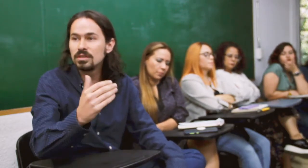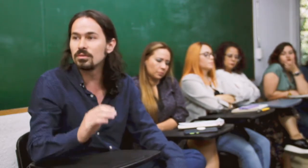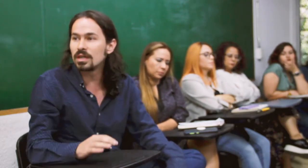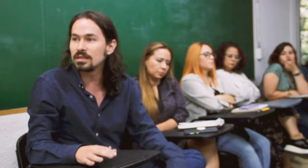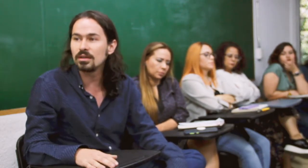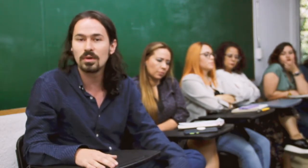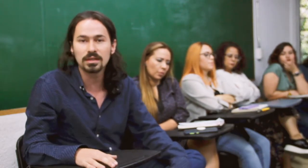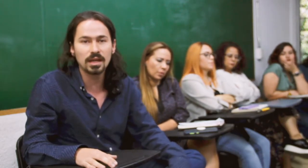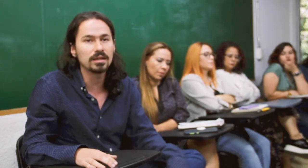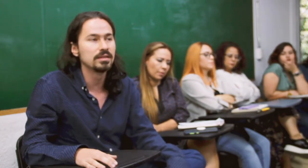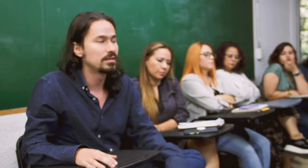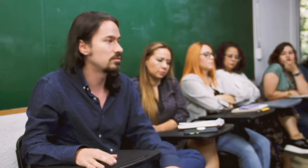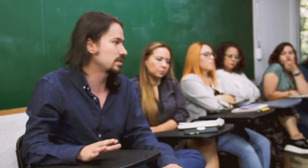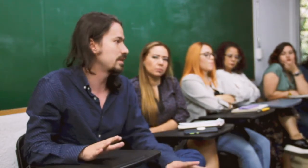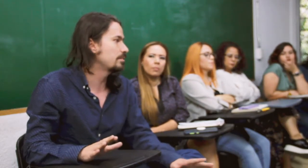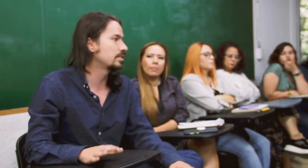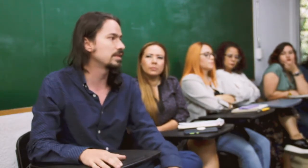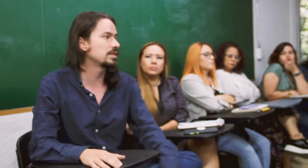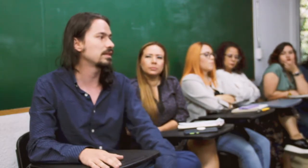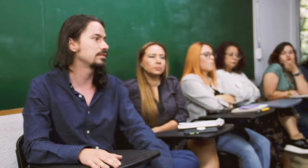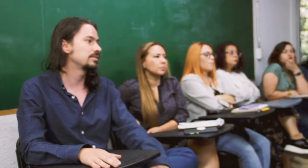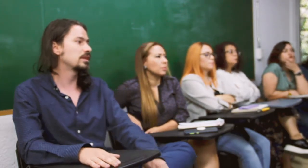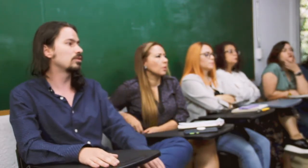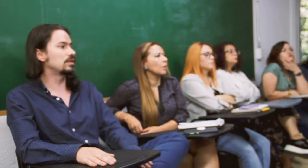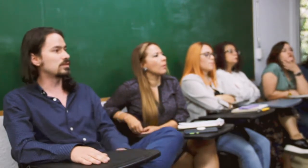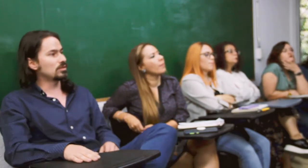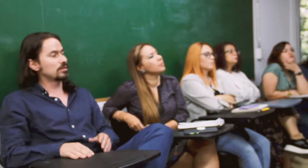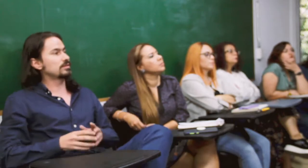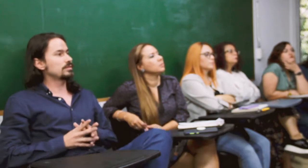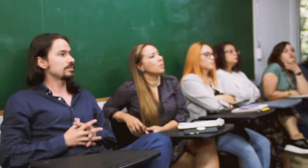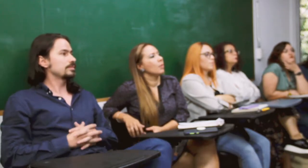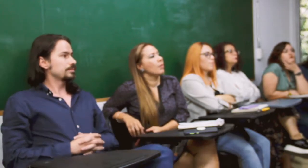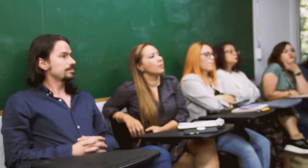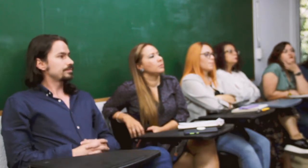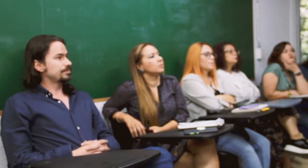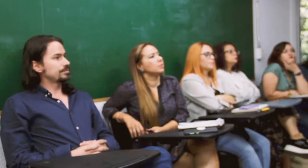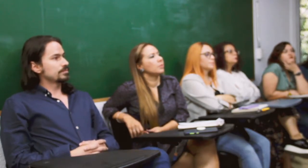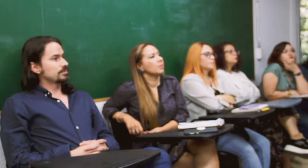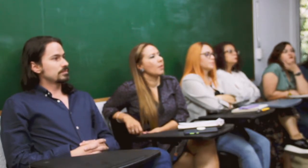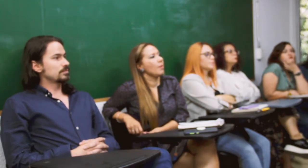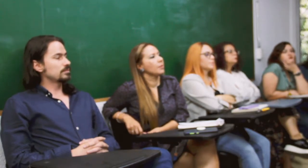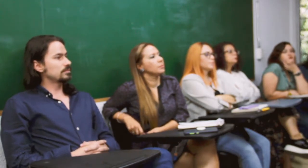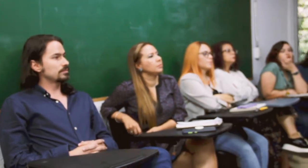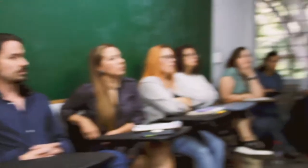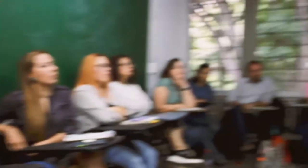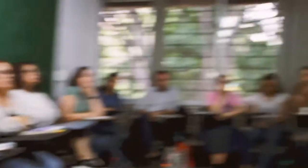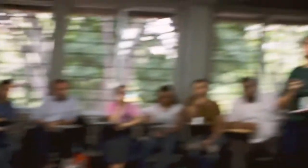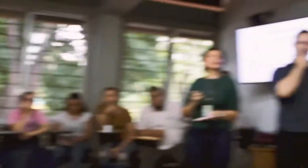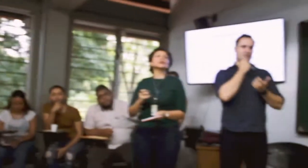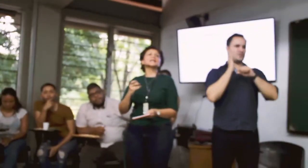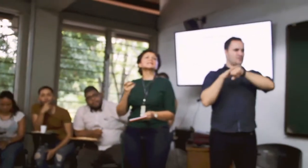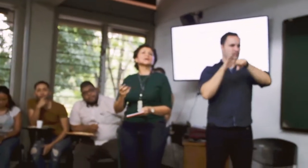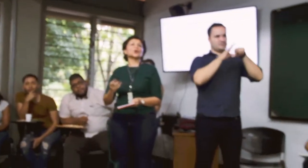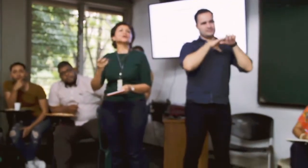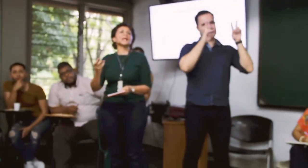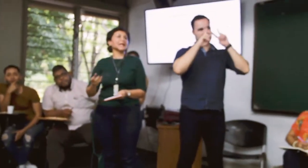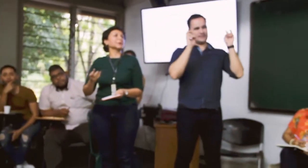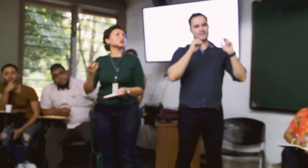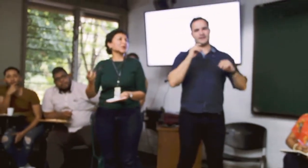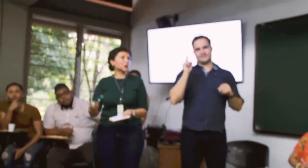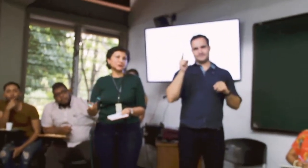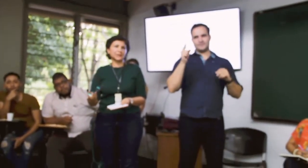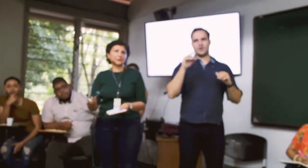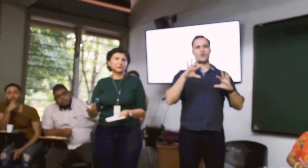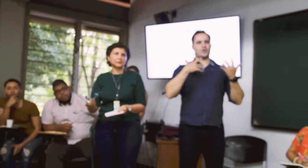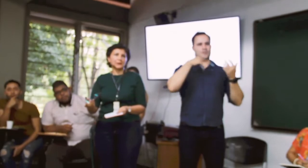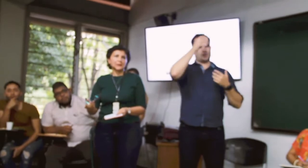fin último que es la igualdad. Entonces quería poner esa acotación. Esa advertencia que hace Sergio tiene que ver con desde dónde leemos